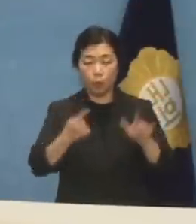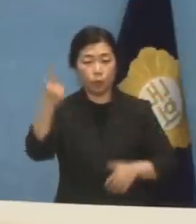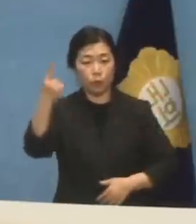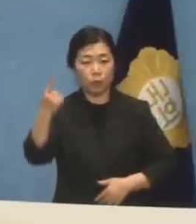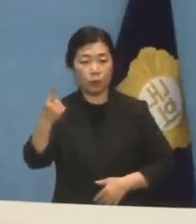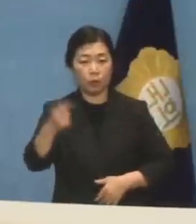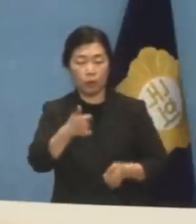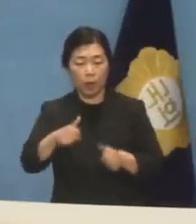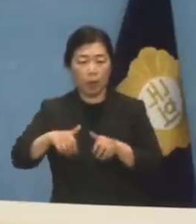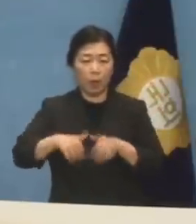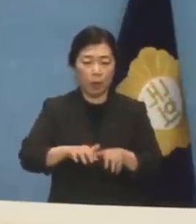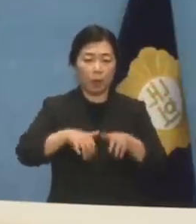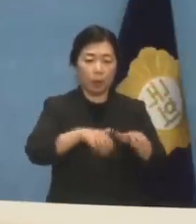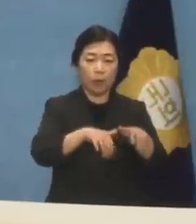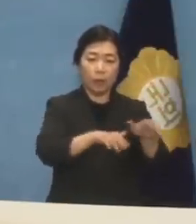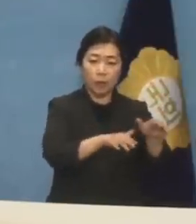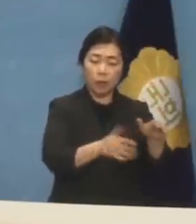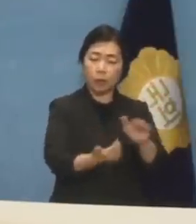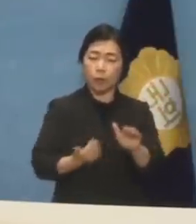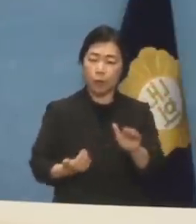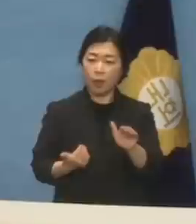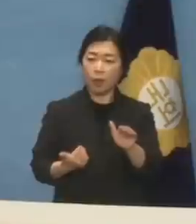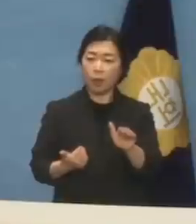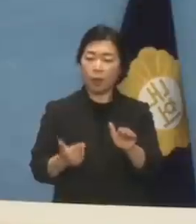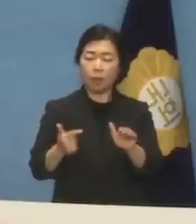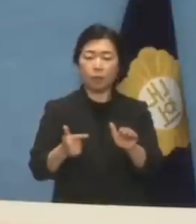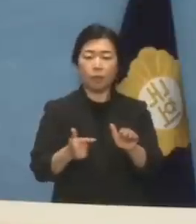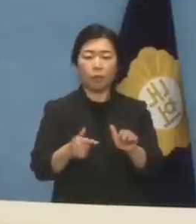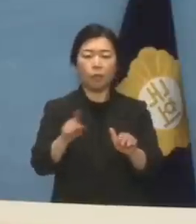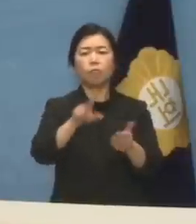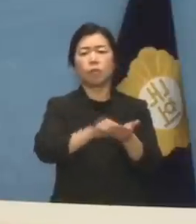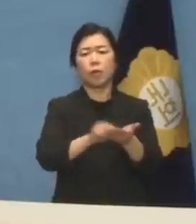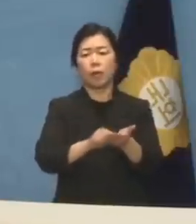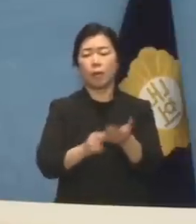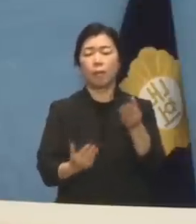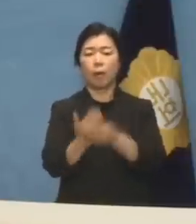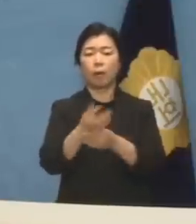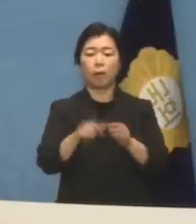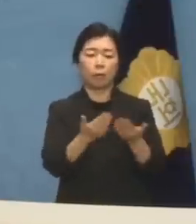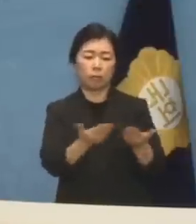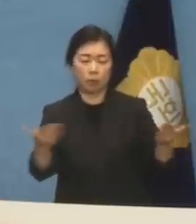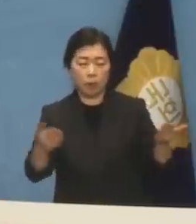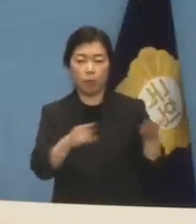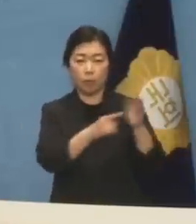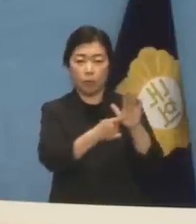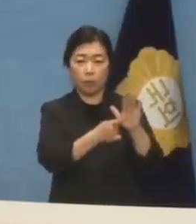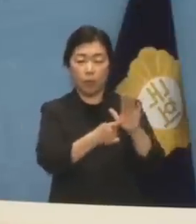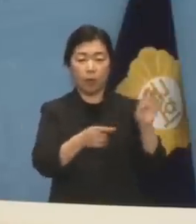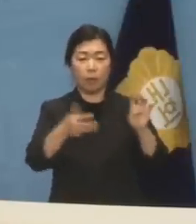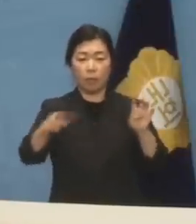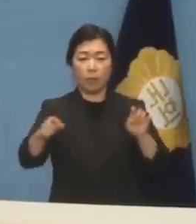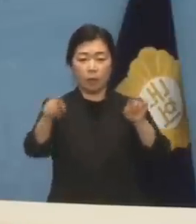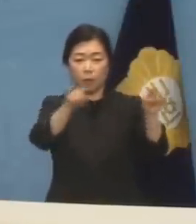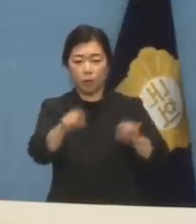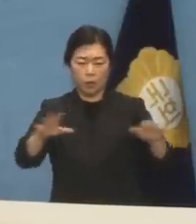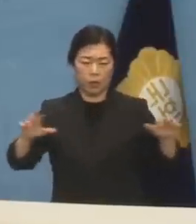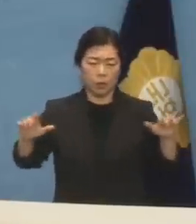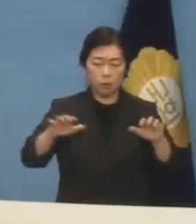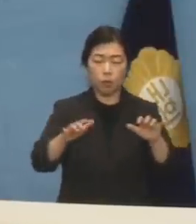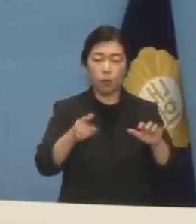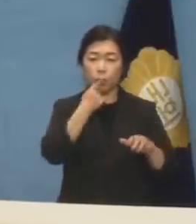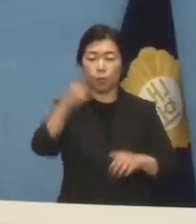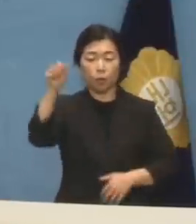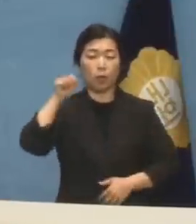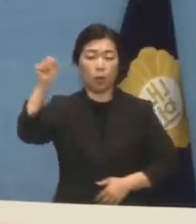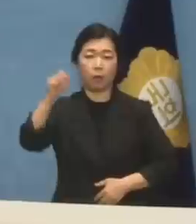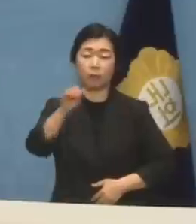촛불 대행진 앞서 시국보패가 개최가 됩니다. 시국보패와 40차 전국집중 촛불집회가